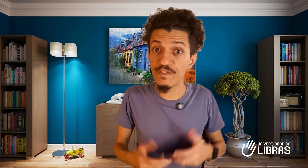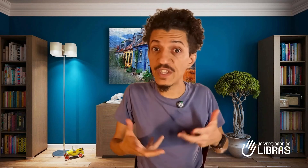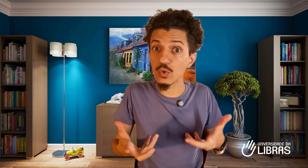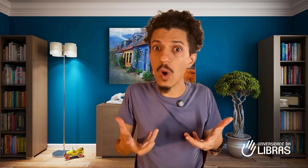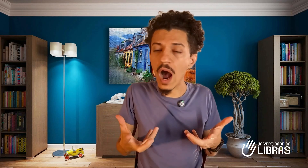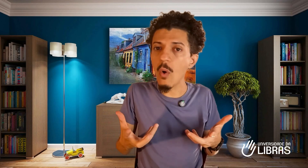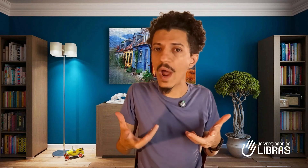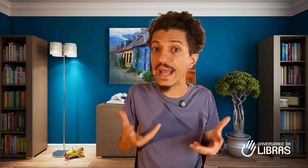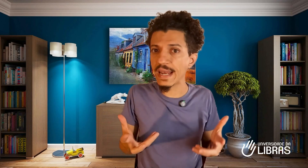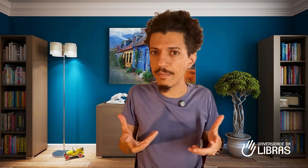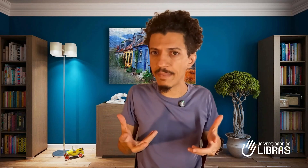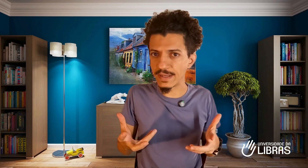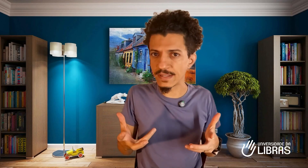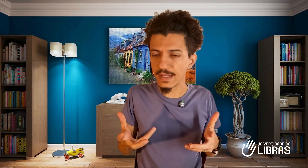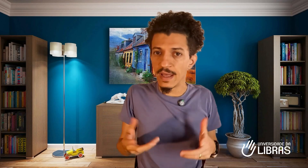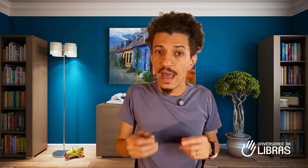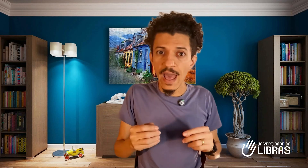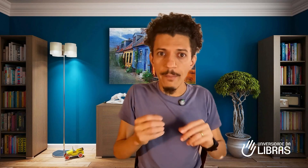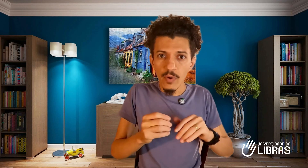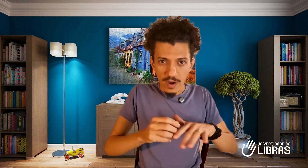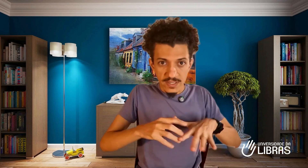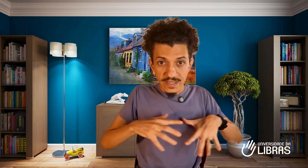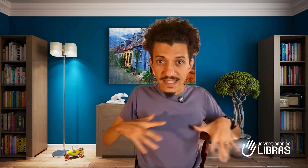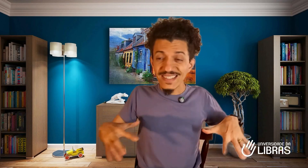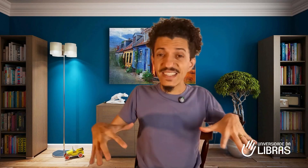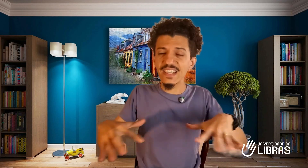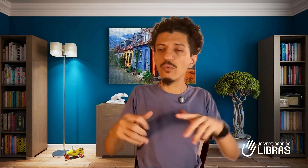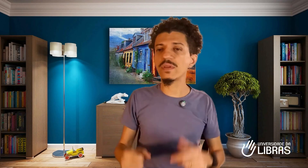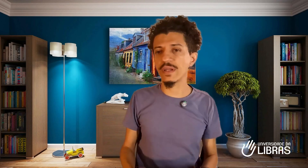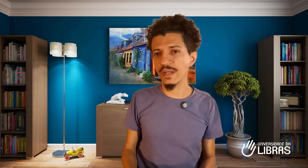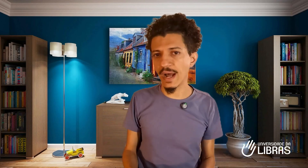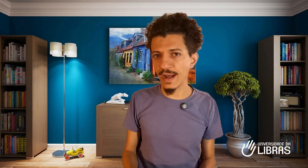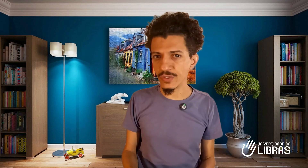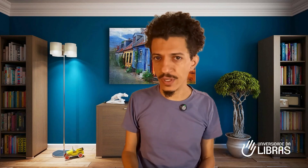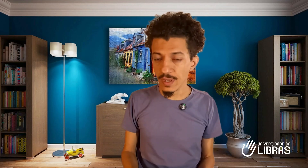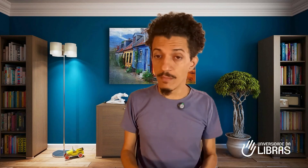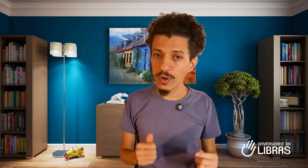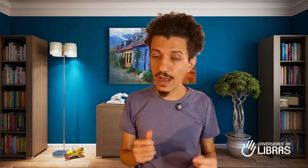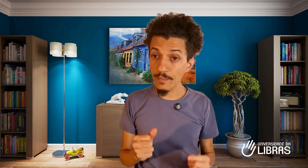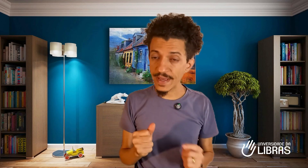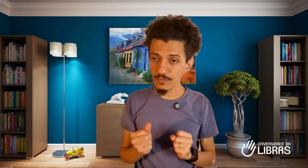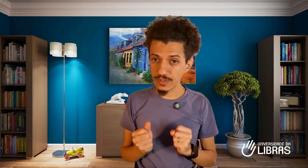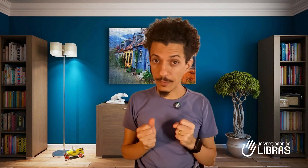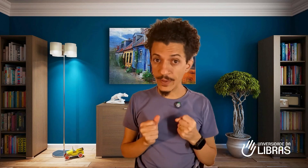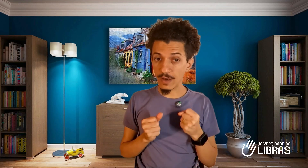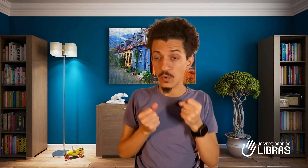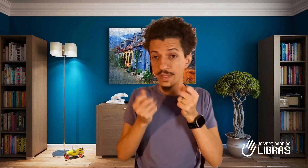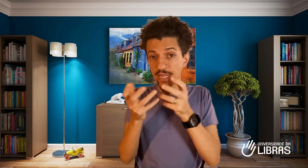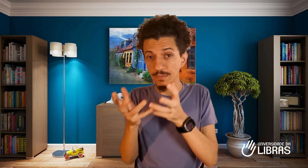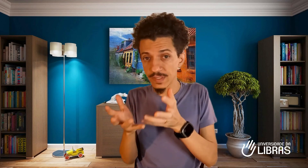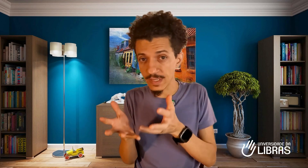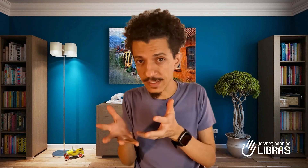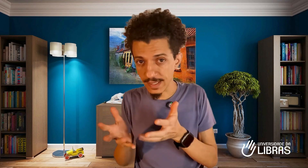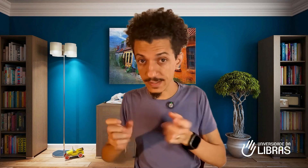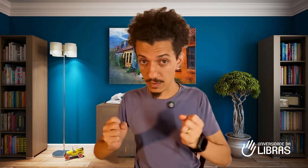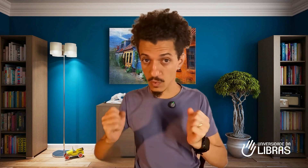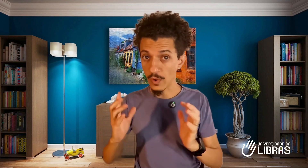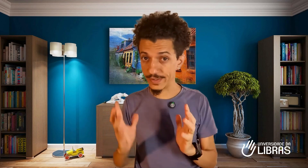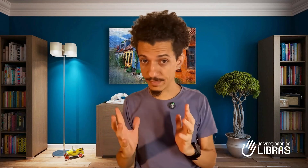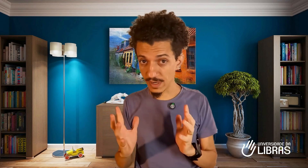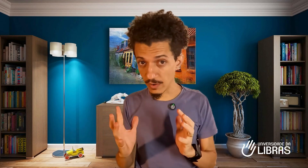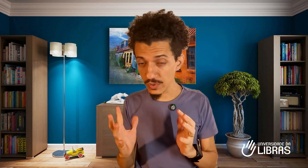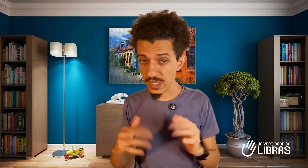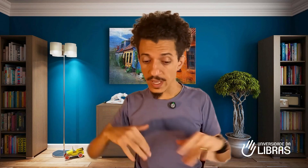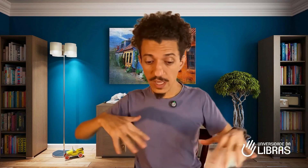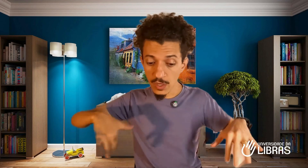comunicação visual em Libras é por causa dessa simultaneidade, porque ao mesmo tempo em que acontece uma sinalização com